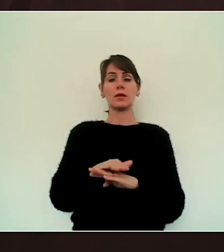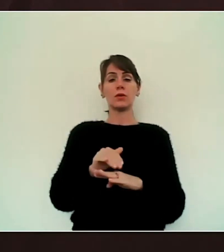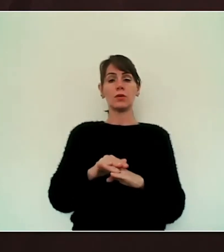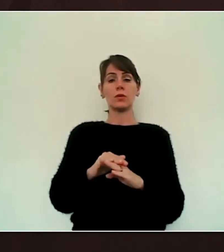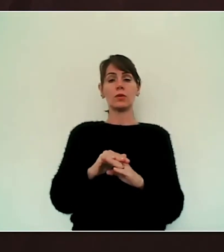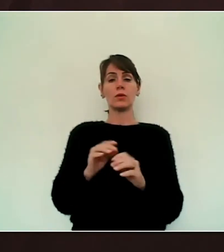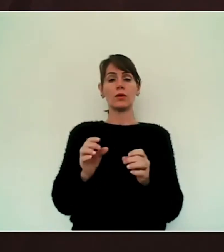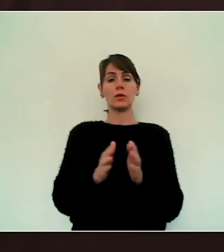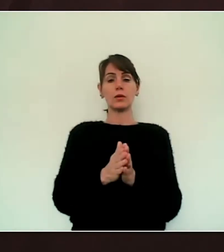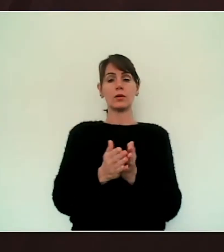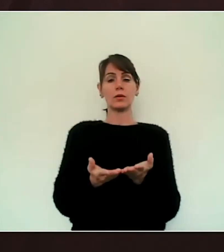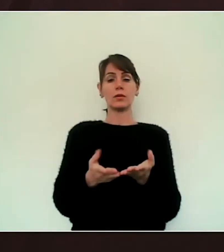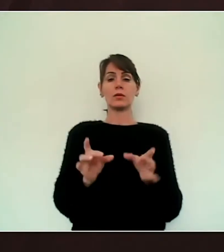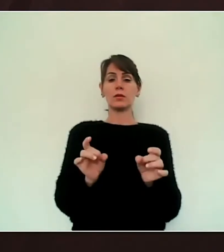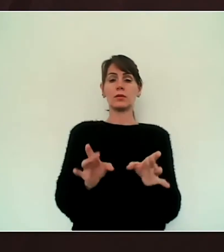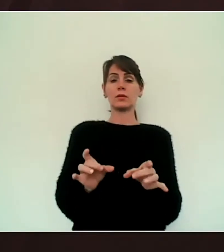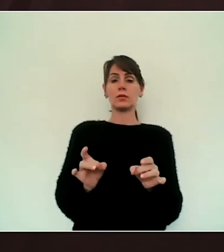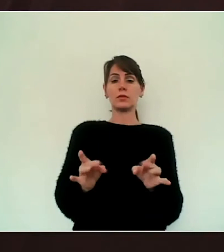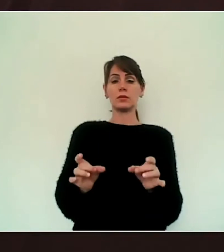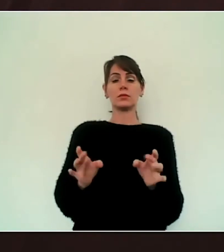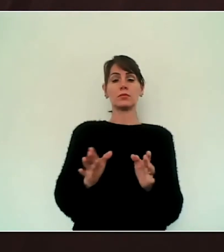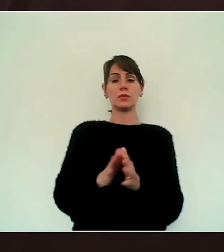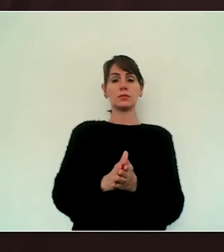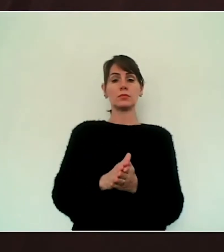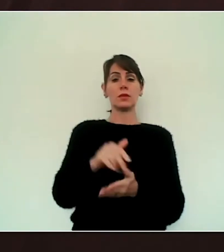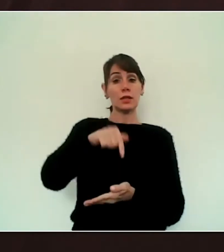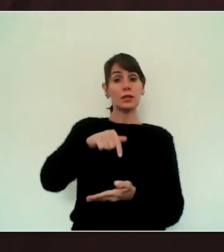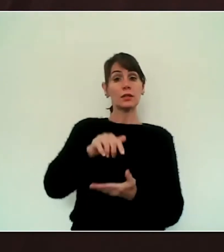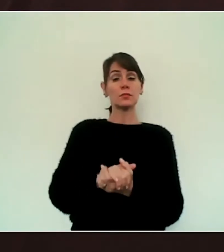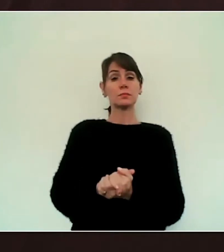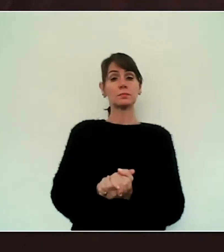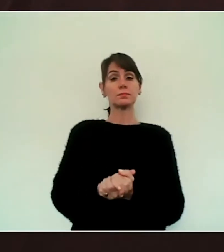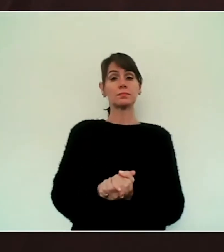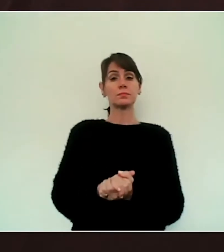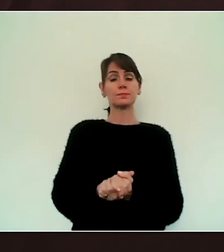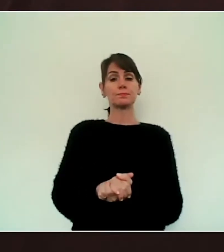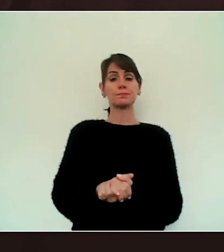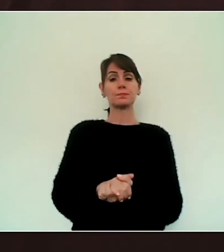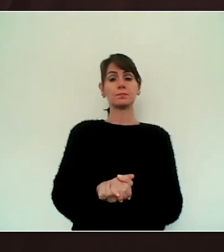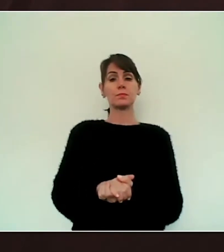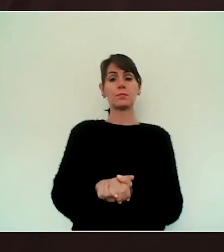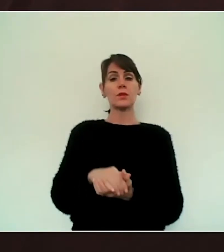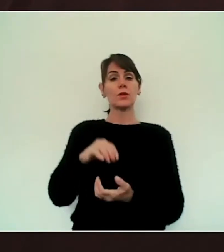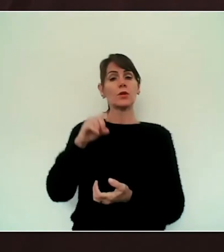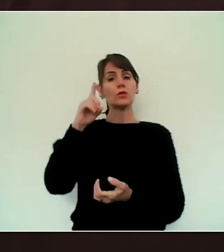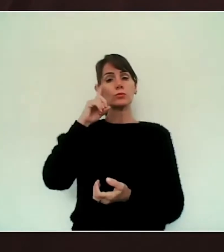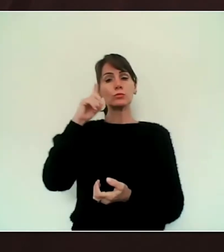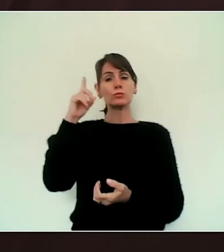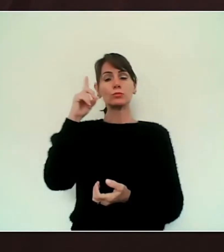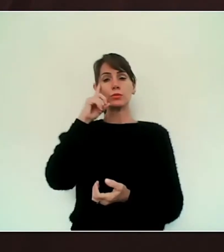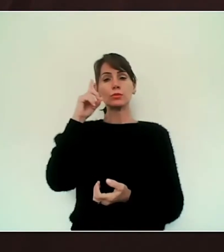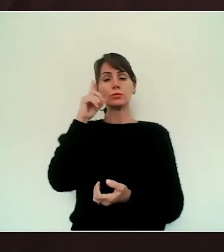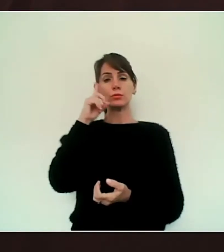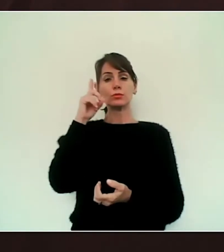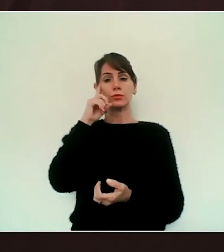Aqui tem um grupo de comportores aqui, ó. Todos os dias eles saem para semear a palavra do reino.